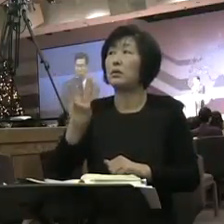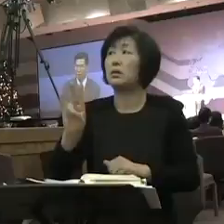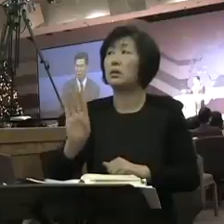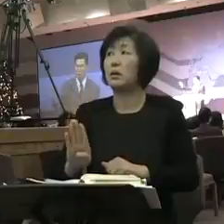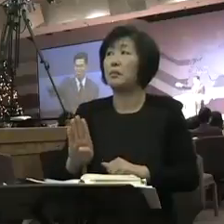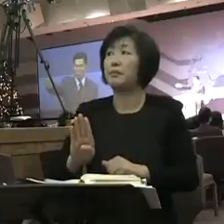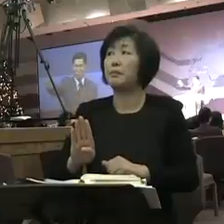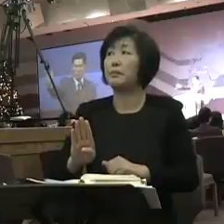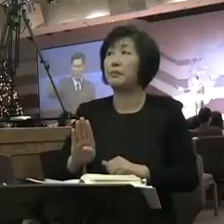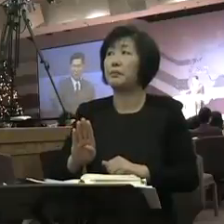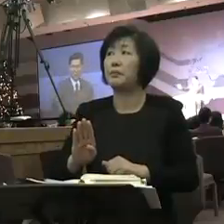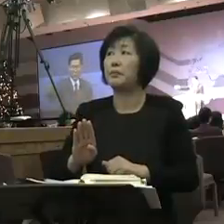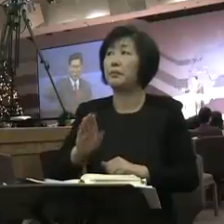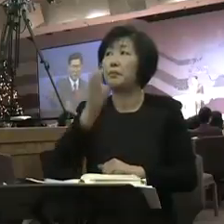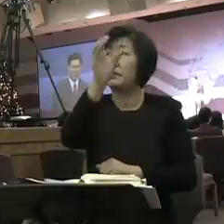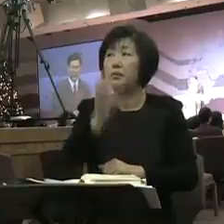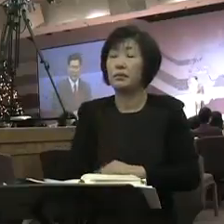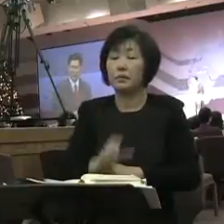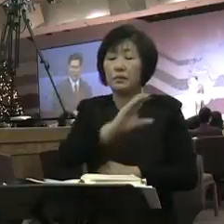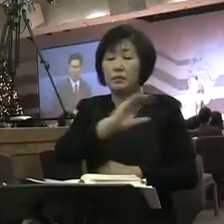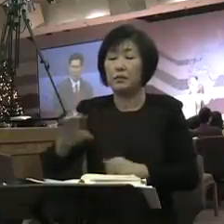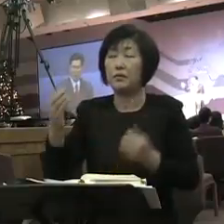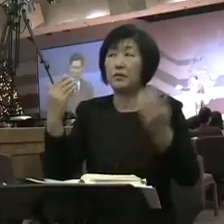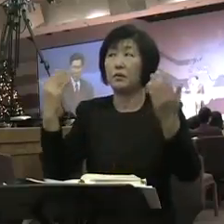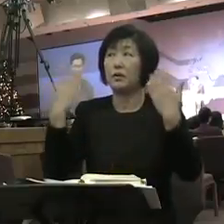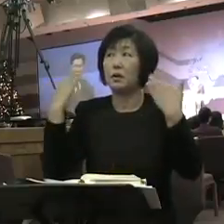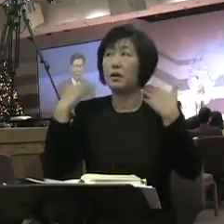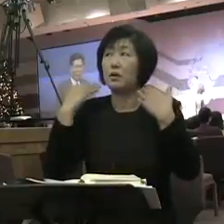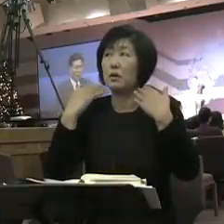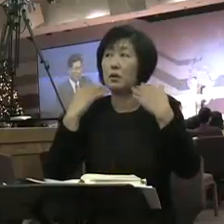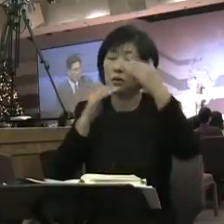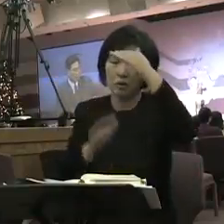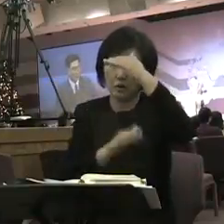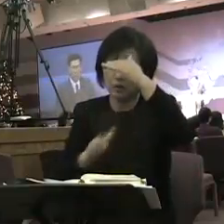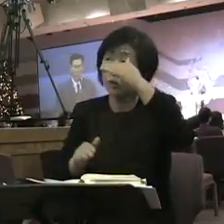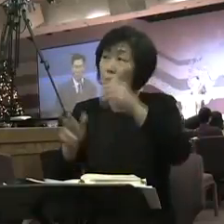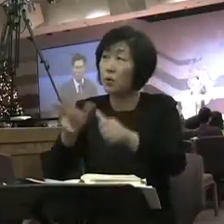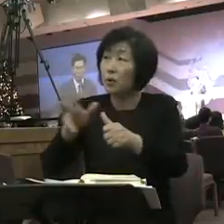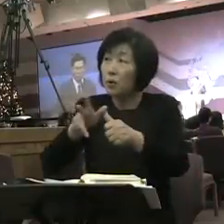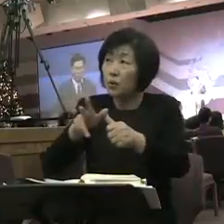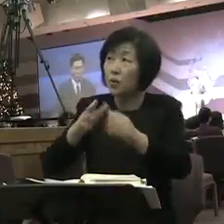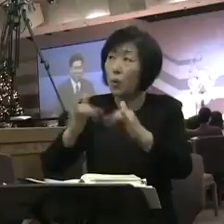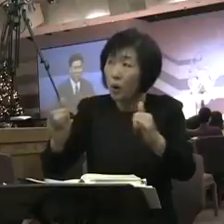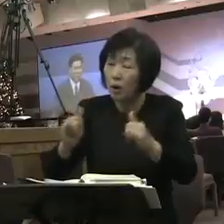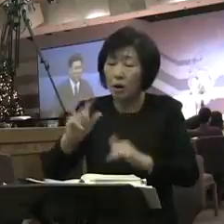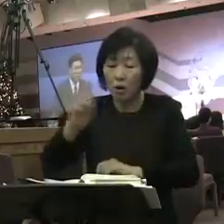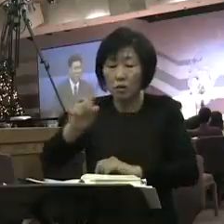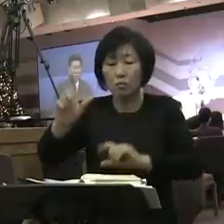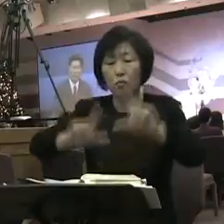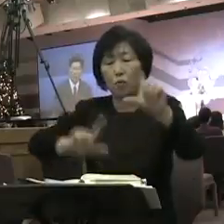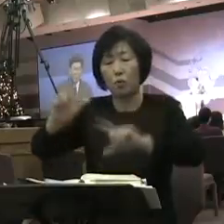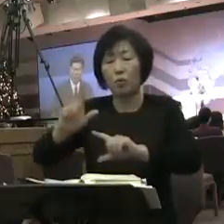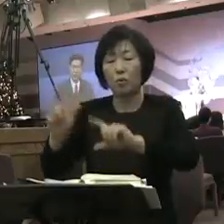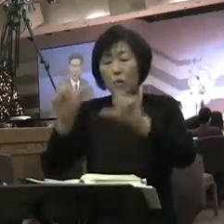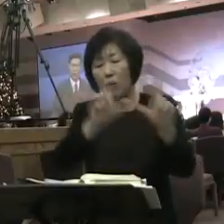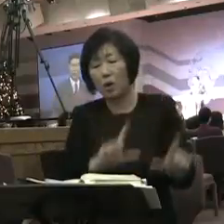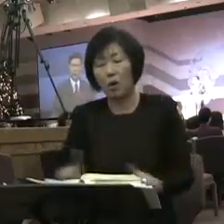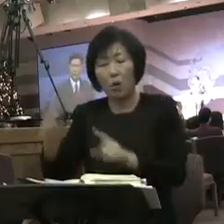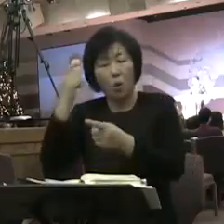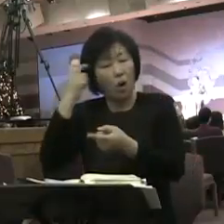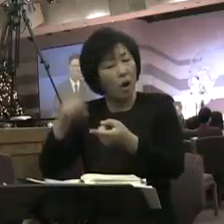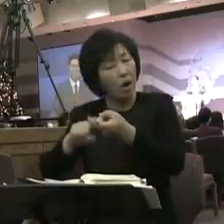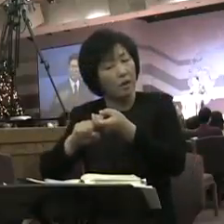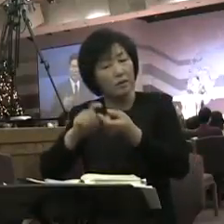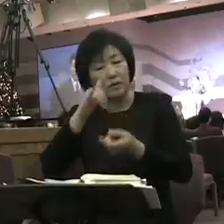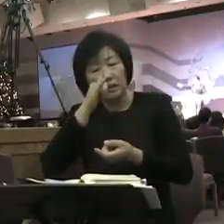저기 저 신학교 교수로 온 저 사람 기독교인인데 어떤 언행과 어떤 모습으로 살아가는지 관심 있게